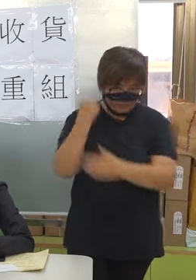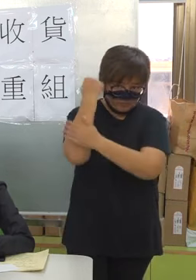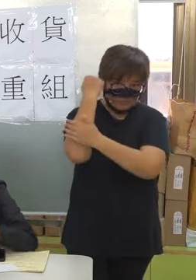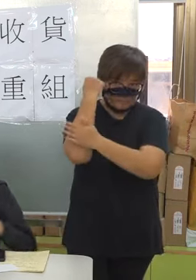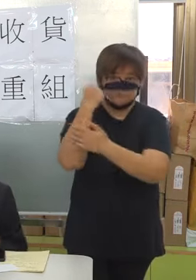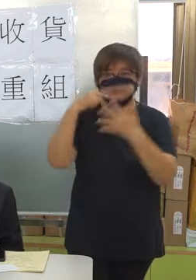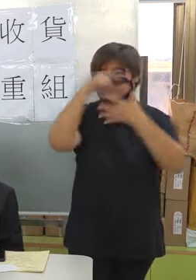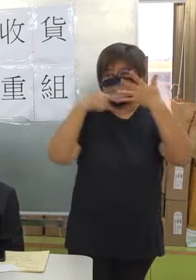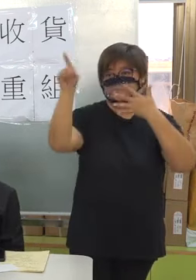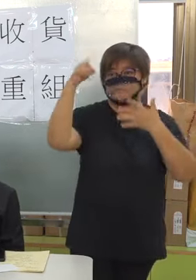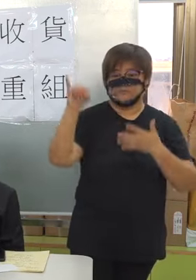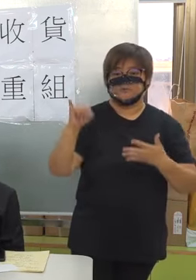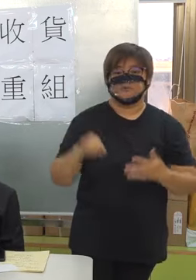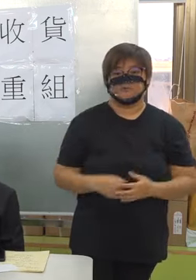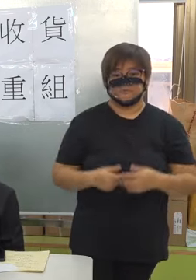顯為止。